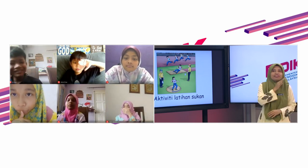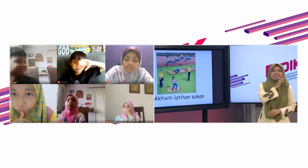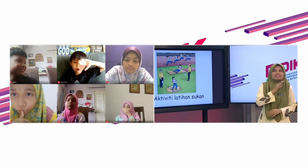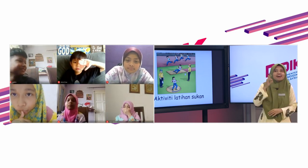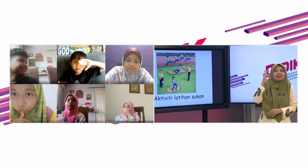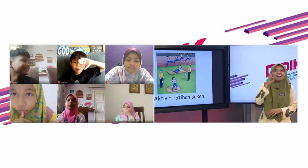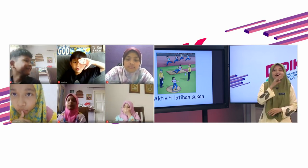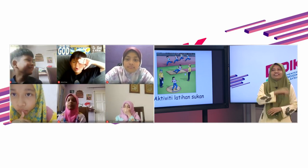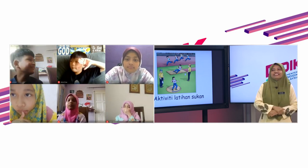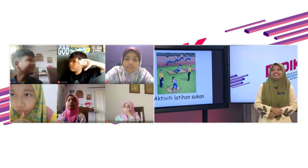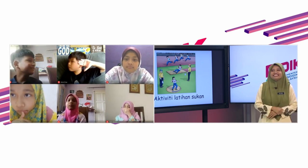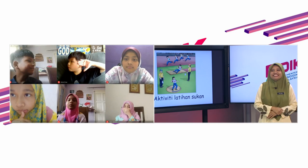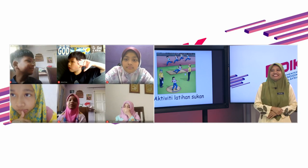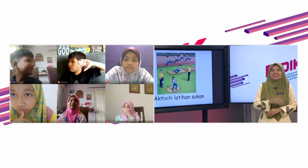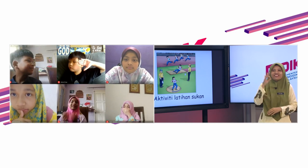Fariza.